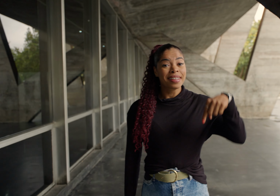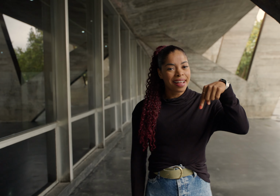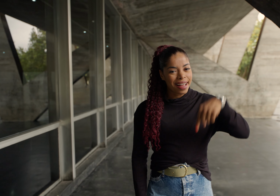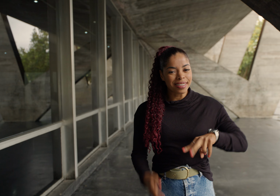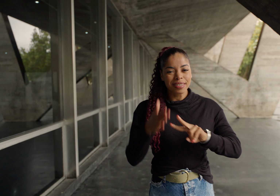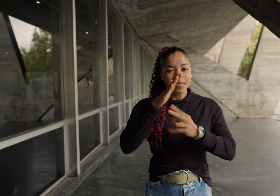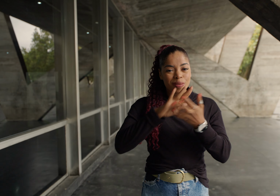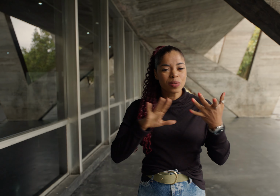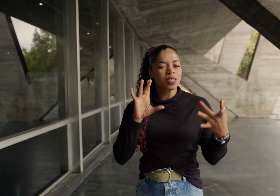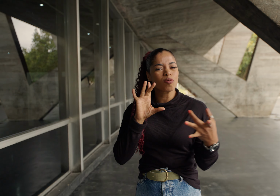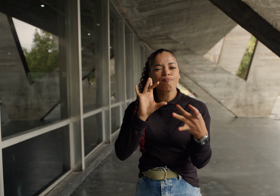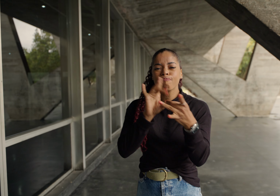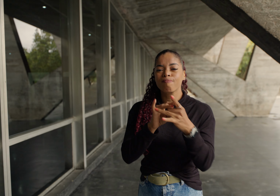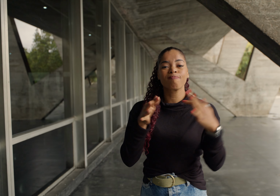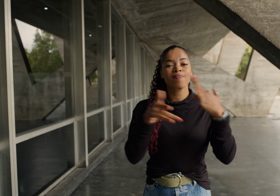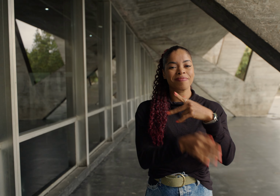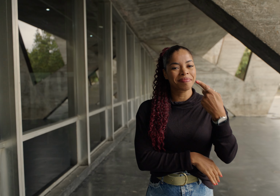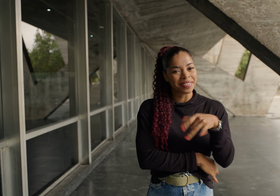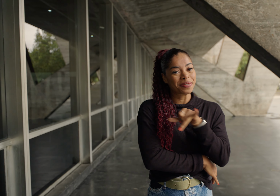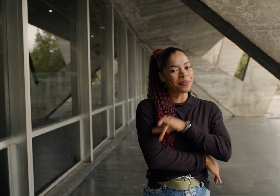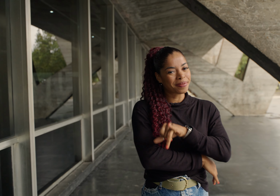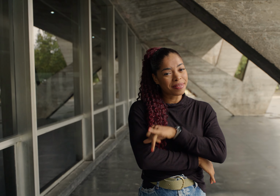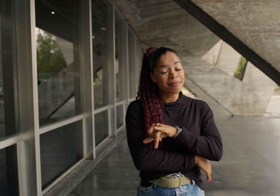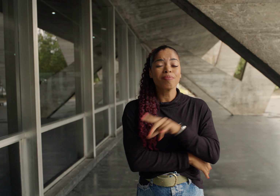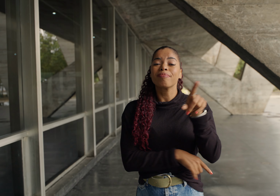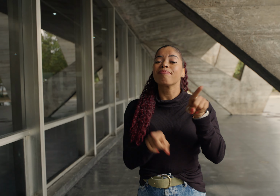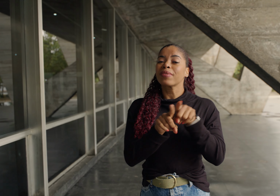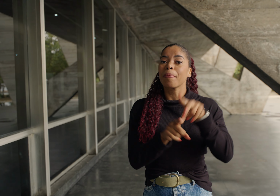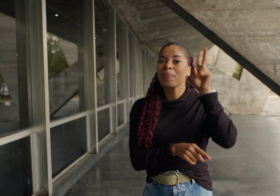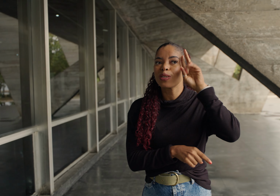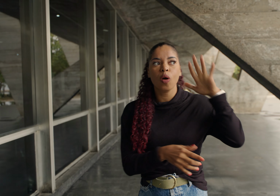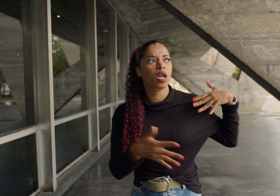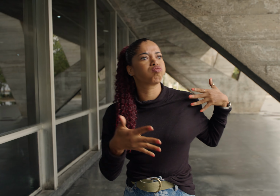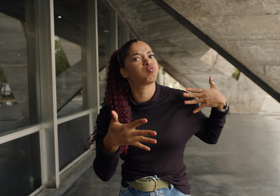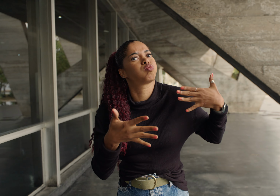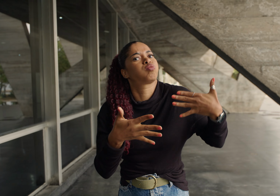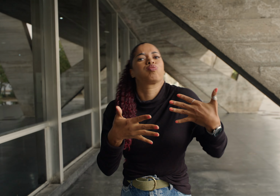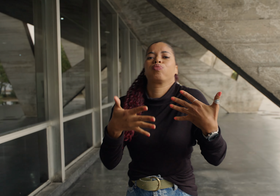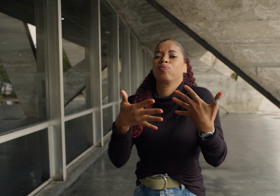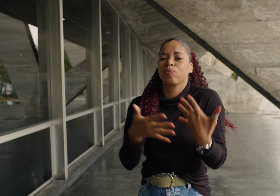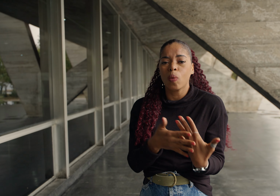O Manrio se mistura muito com a cidade do Rio de Janeiro e também com a sua história. Essa relação já fica visível até na